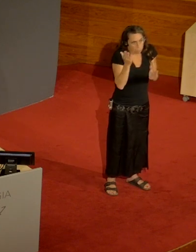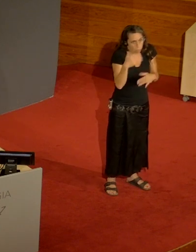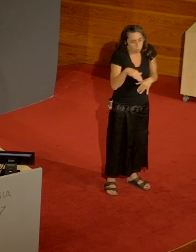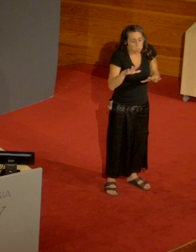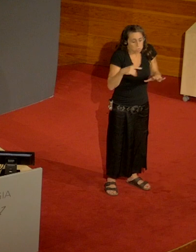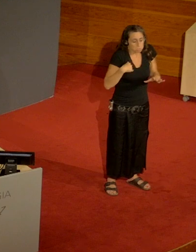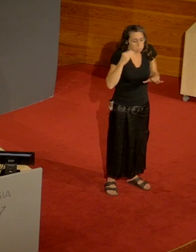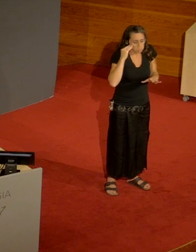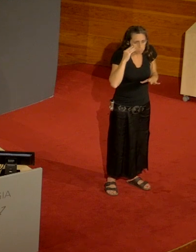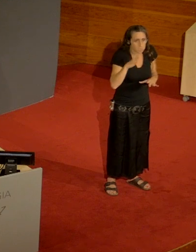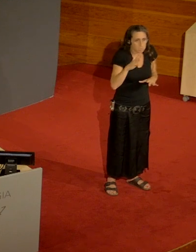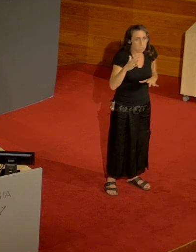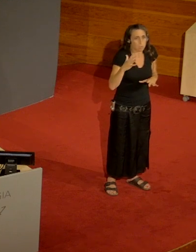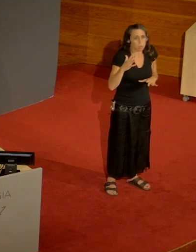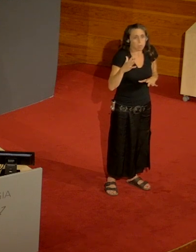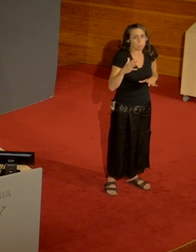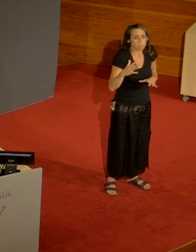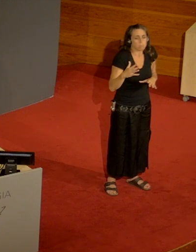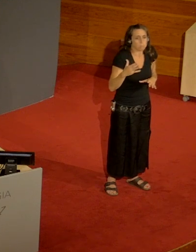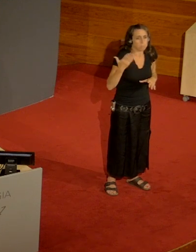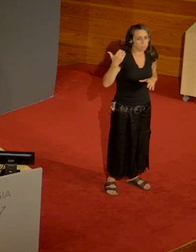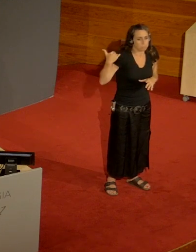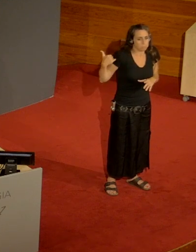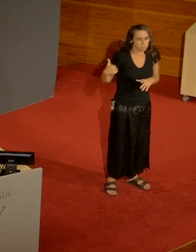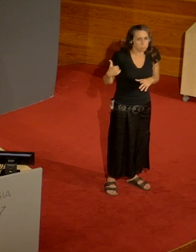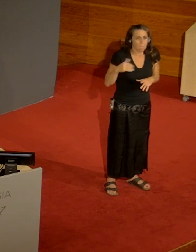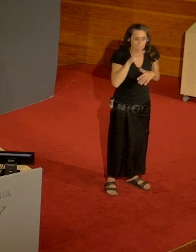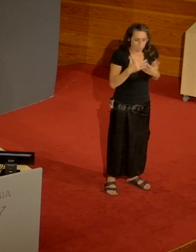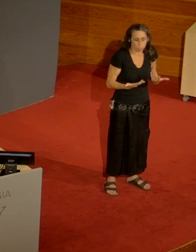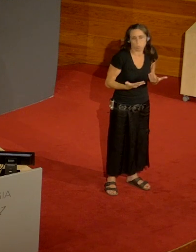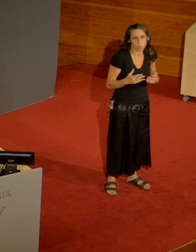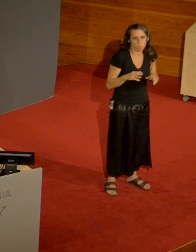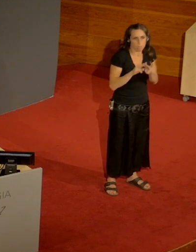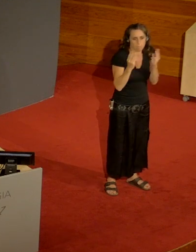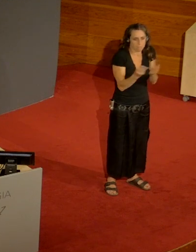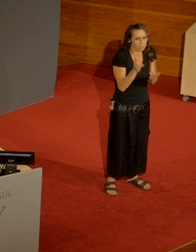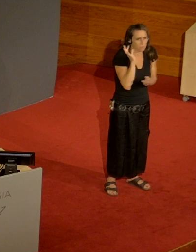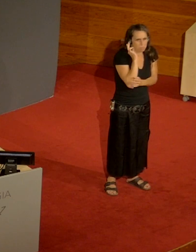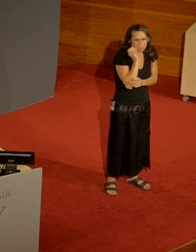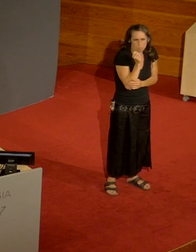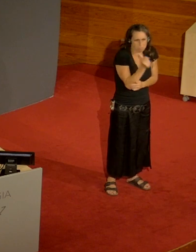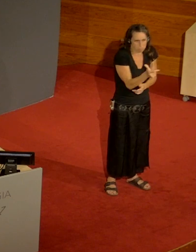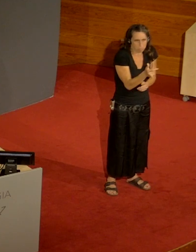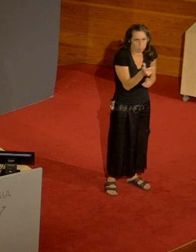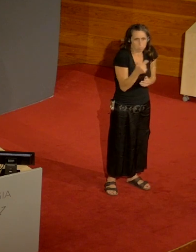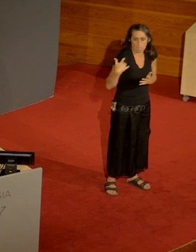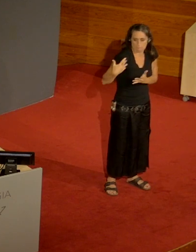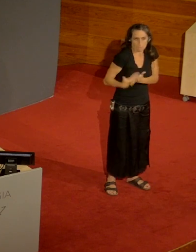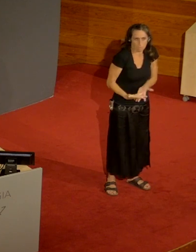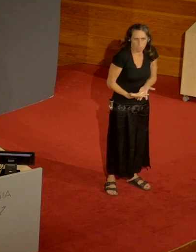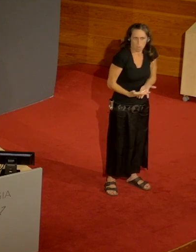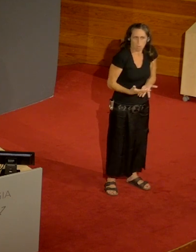su día escribí una nota sobre la escasa presencia de mujeres en el actual gobierno y en el actual parlamento en los hasta ahora